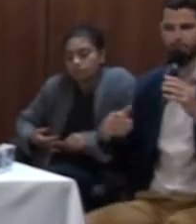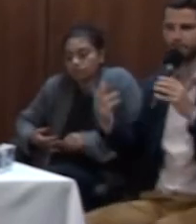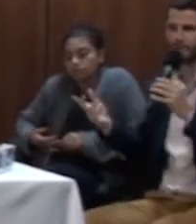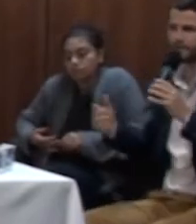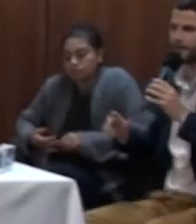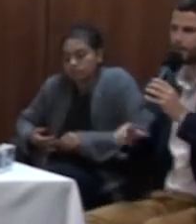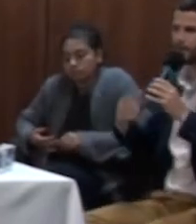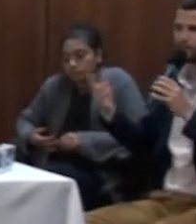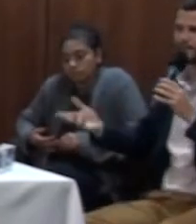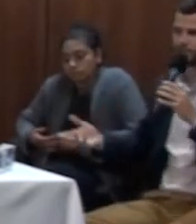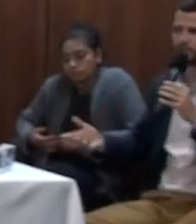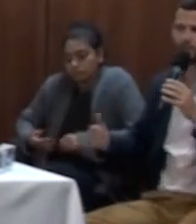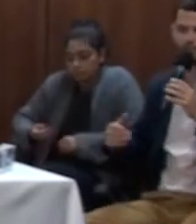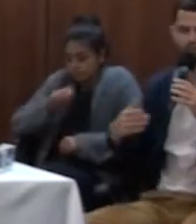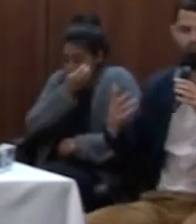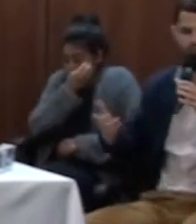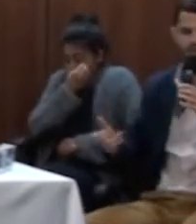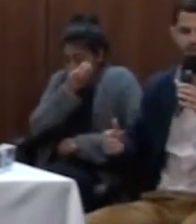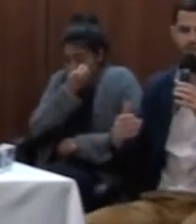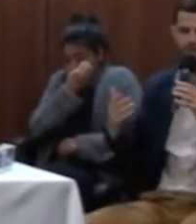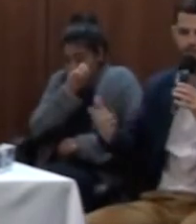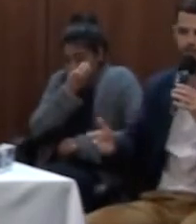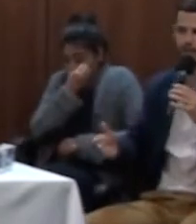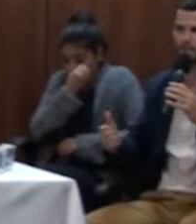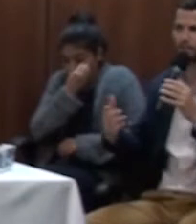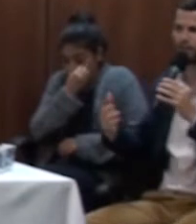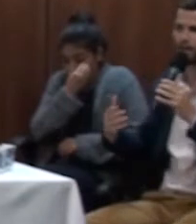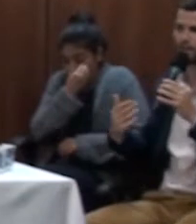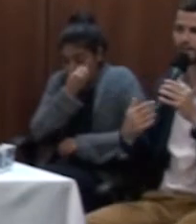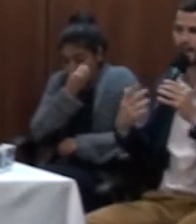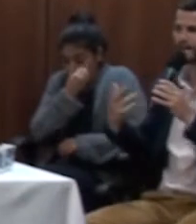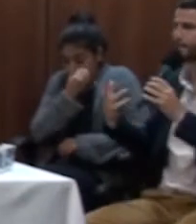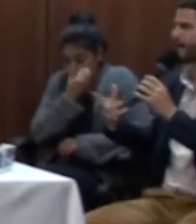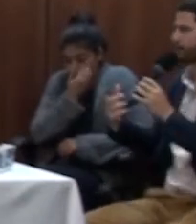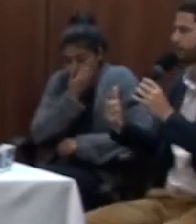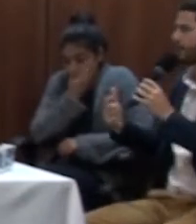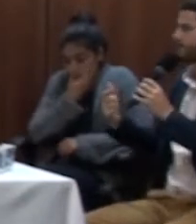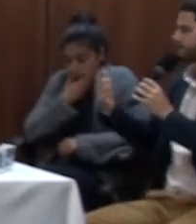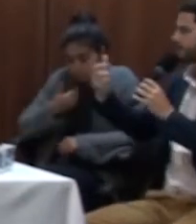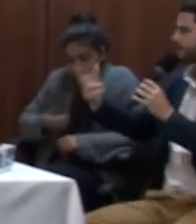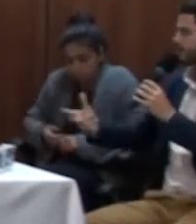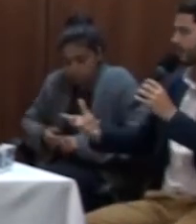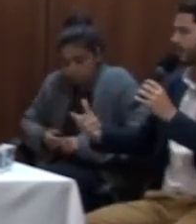Estado. Talvez pudesse dividir com os municípios a questão do tratamento hormonal, mas essa parte,